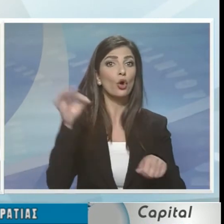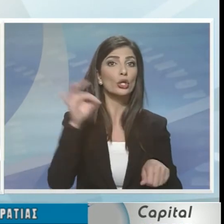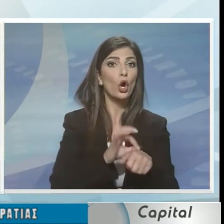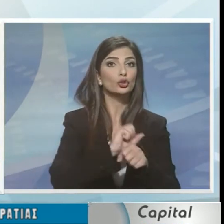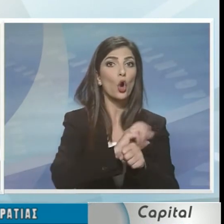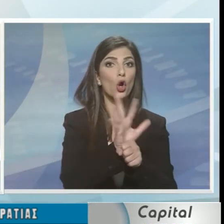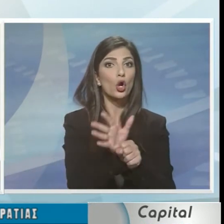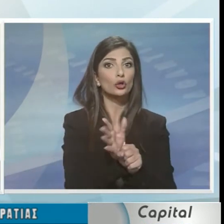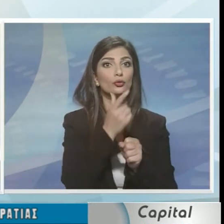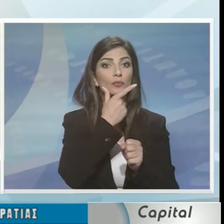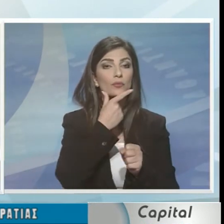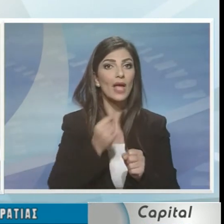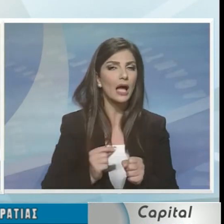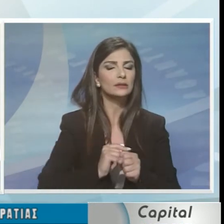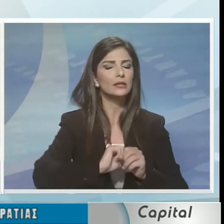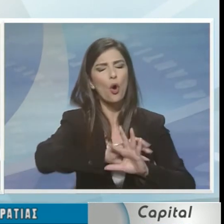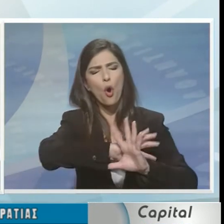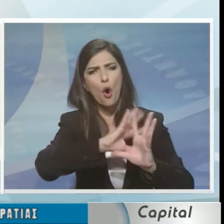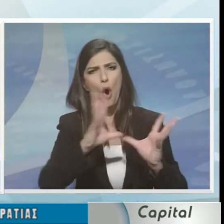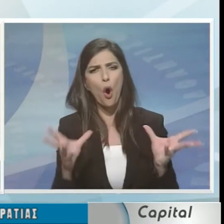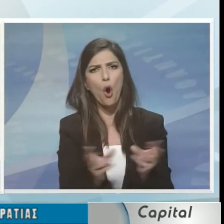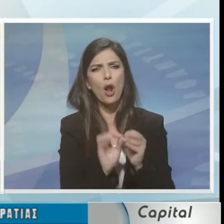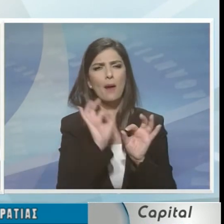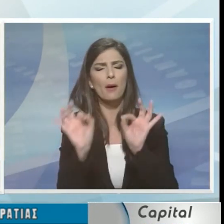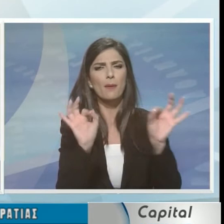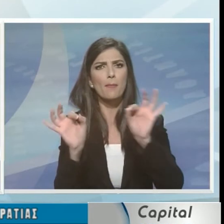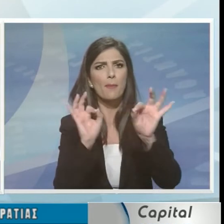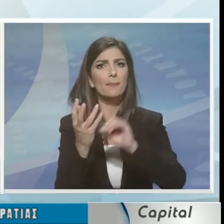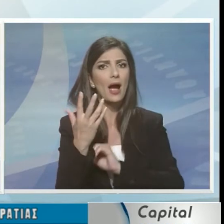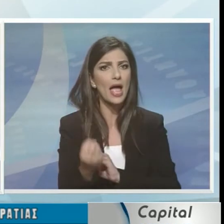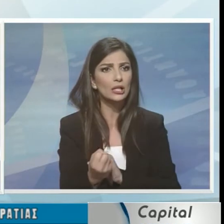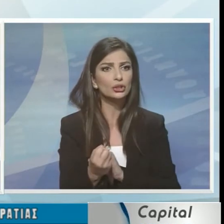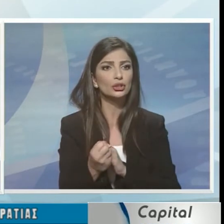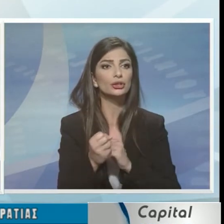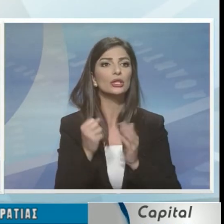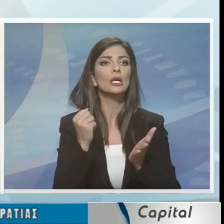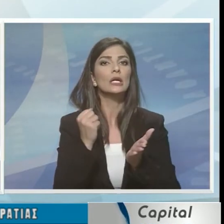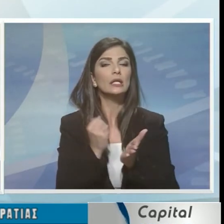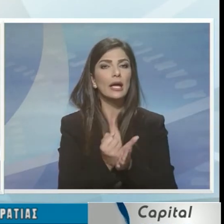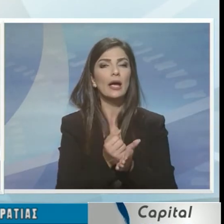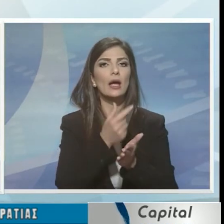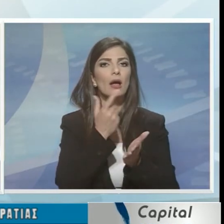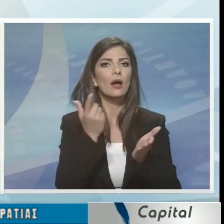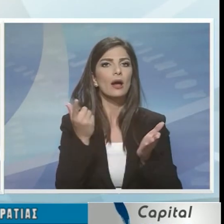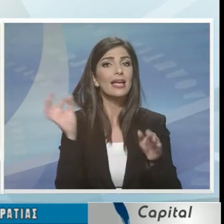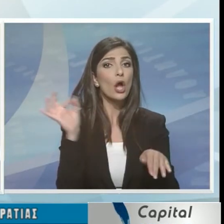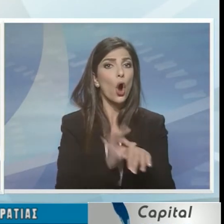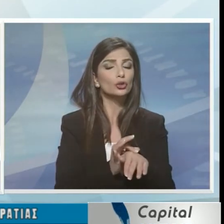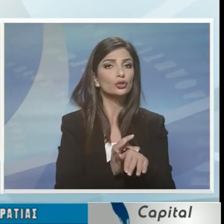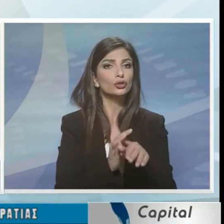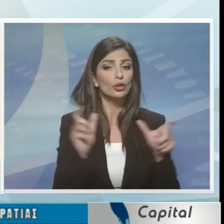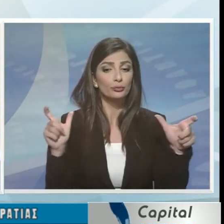κατηγορία πανδημίας, γεγονός που υποδηλώνει την ανεξέλεγκτη πια διάδοση του ιού, αλλά και